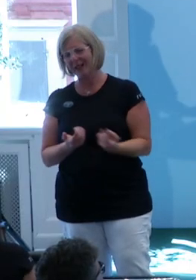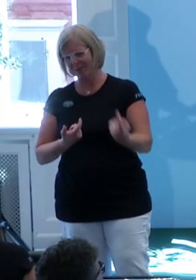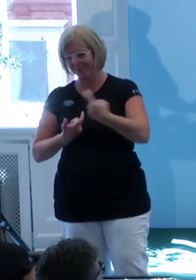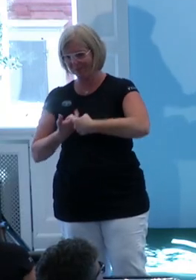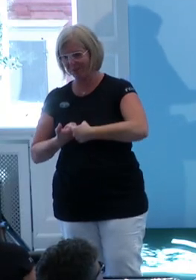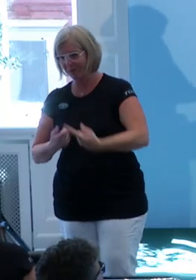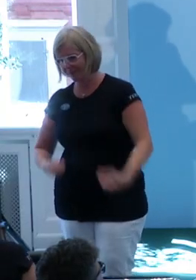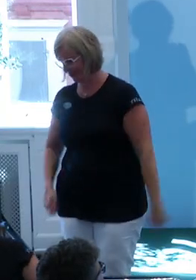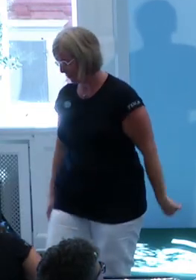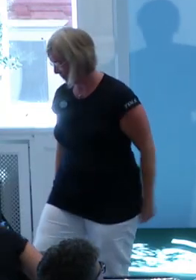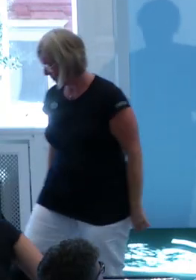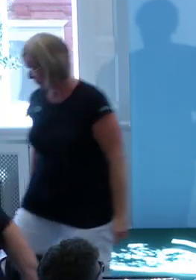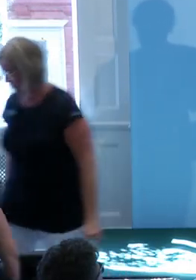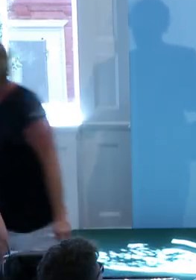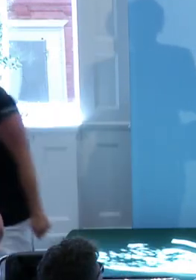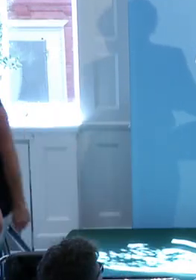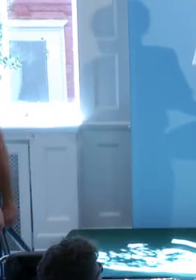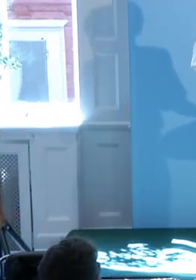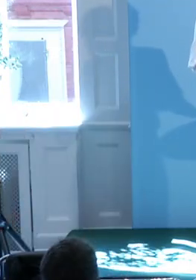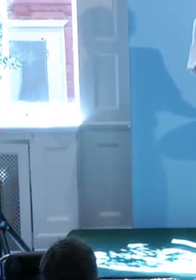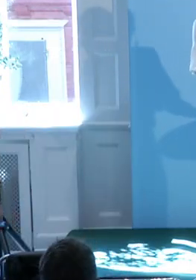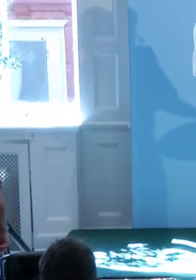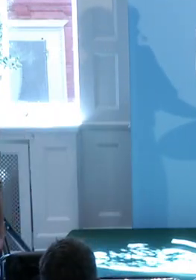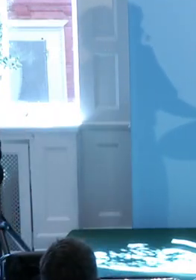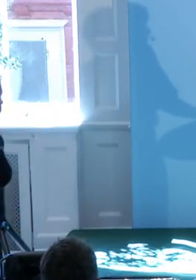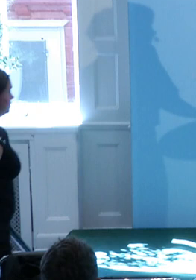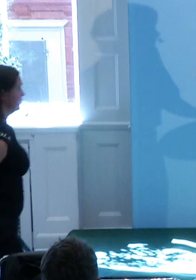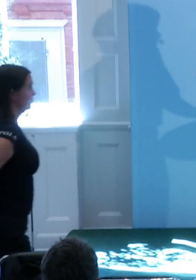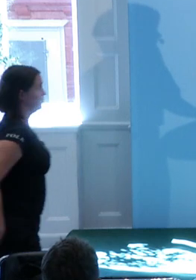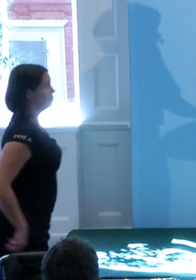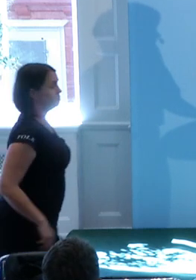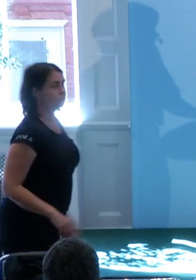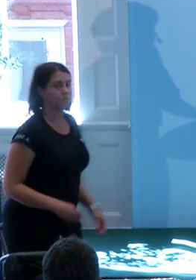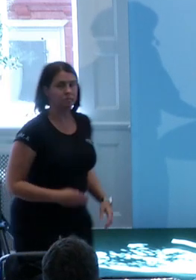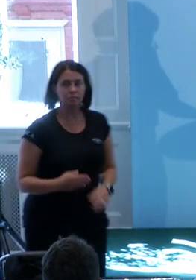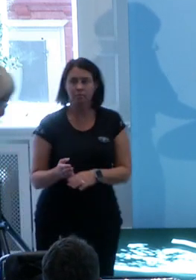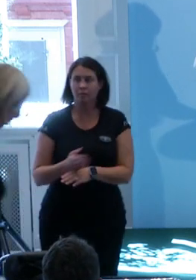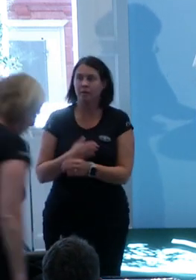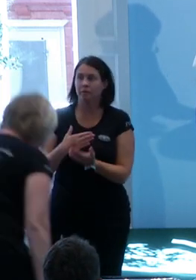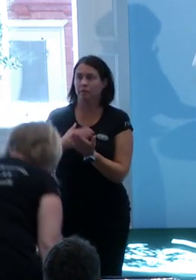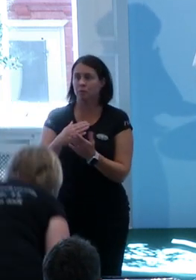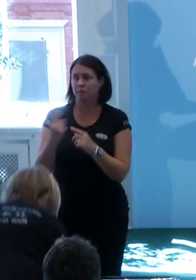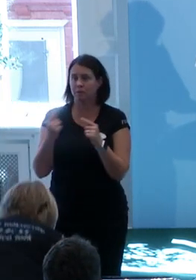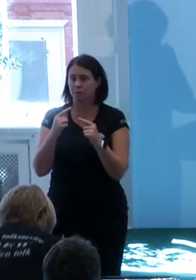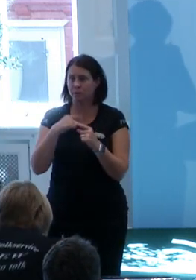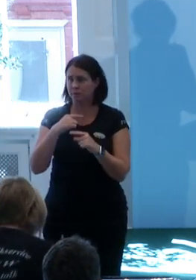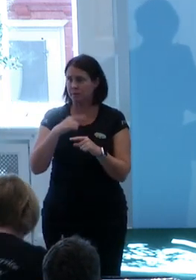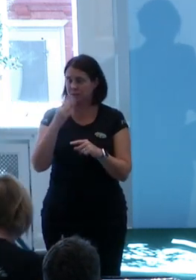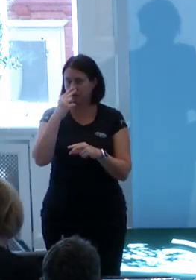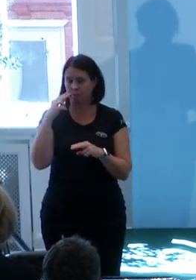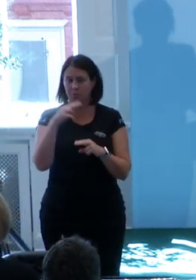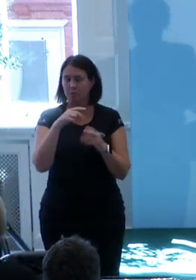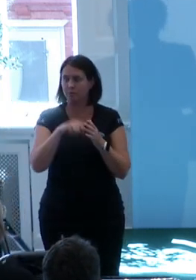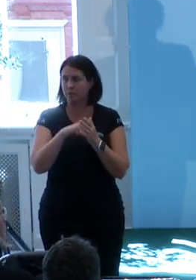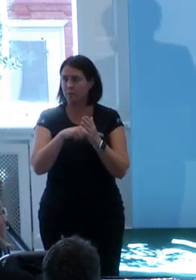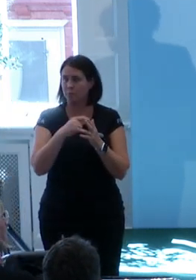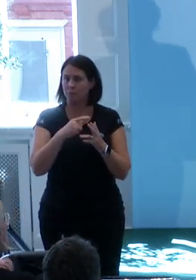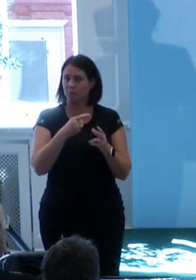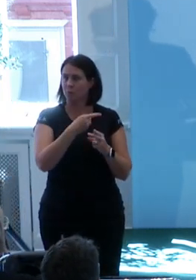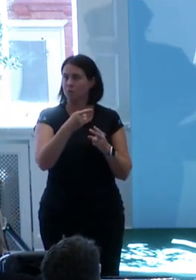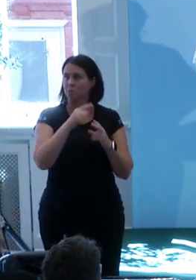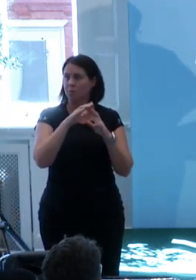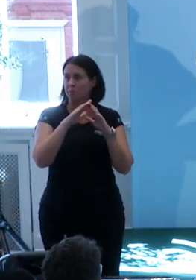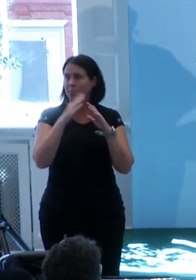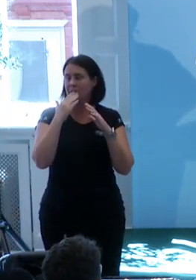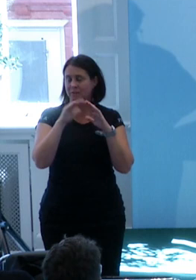Mm. Innan vi fortsätter diskussionen så ska vi göra en snabb utblick till för att lära av de allra bästa. Vi ska ta oss till de som är bäst i världen.